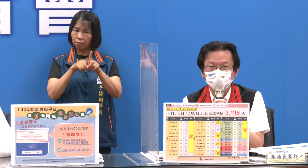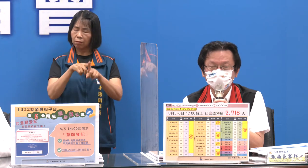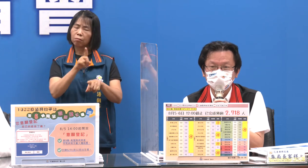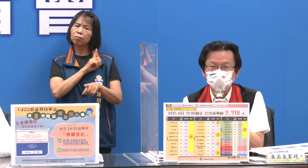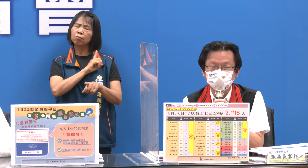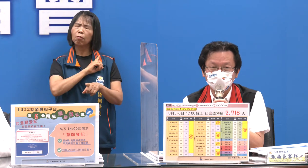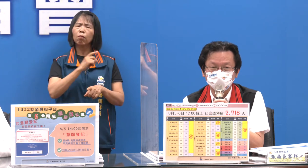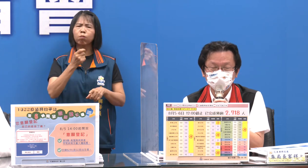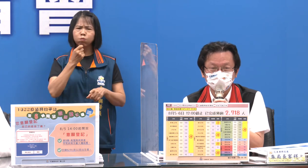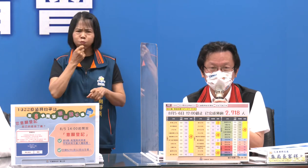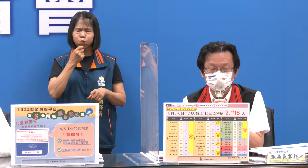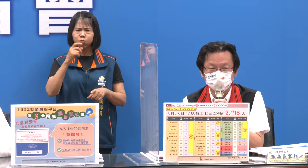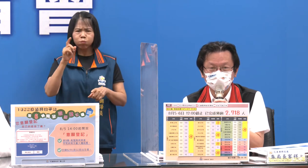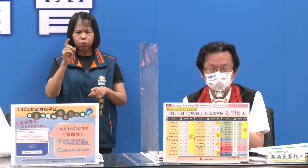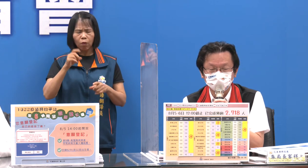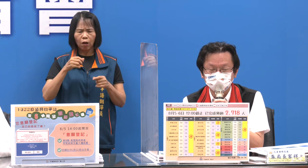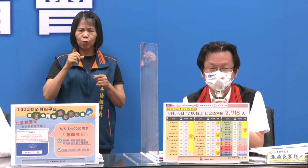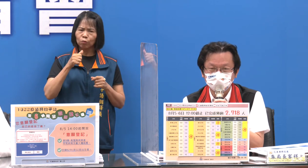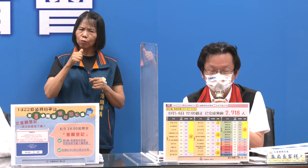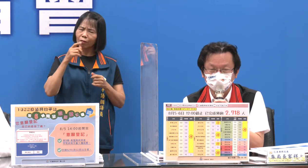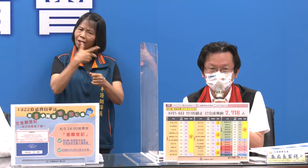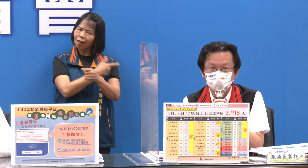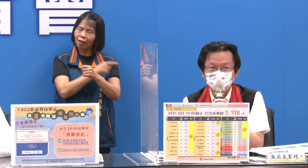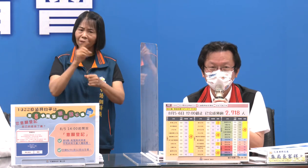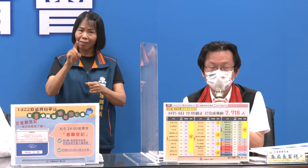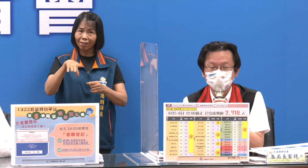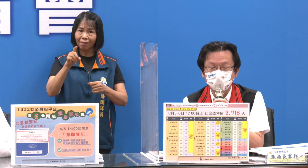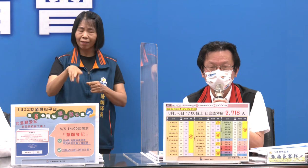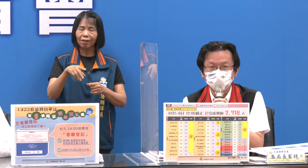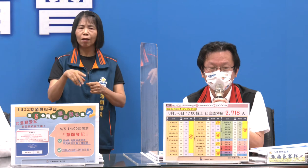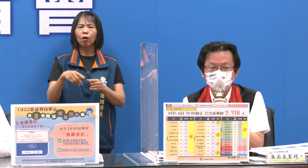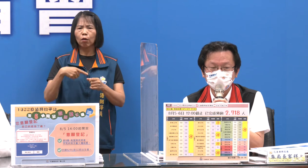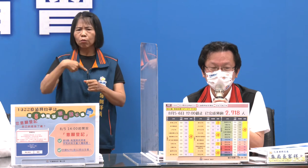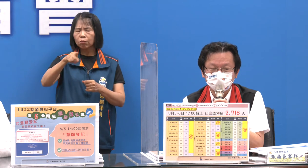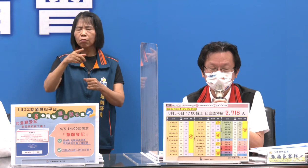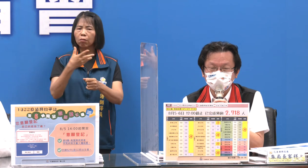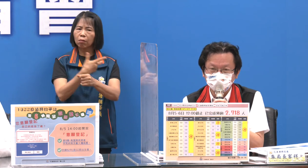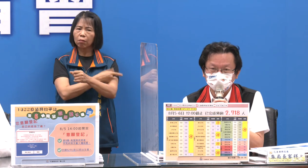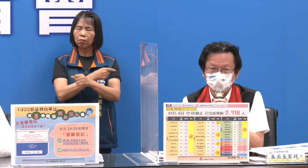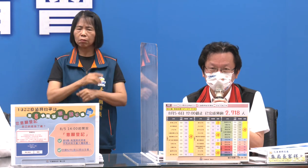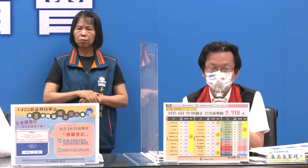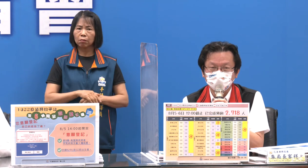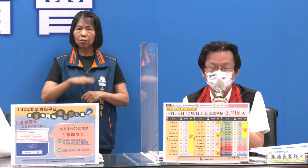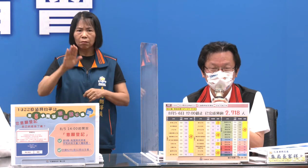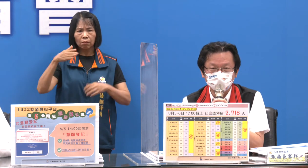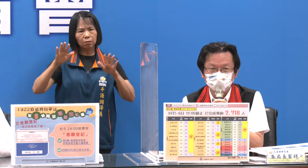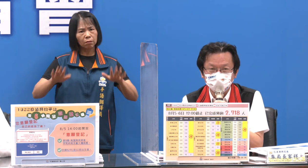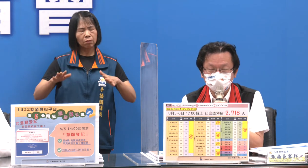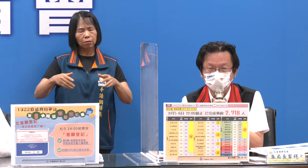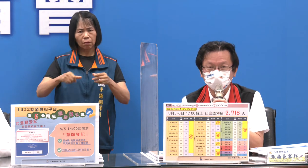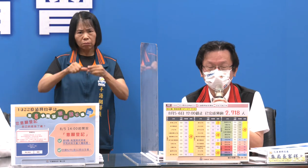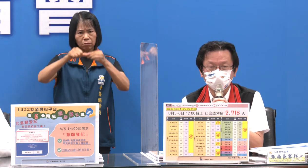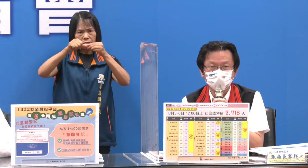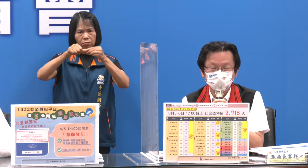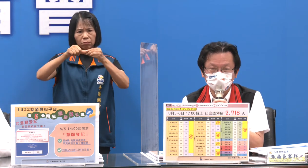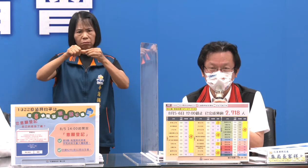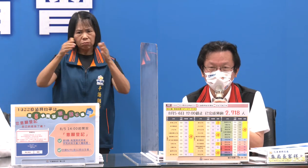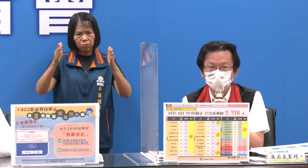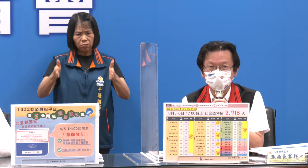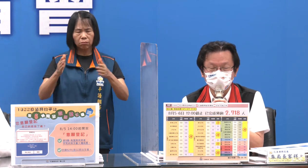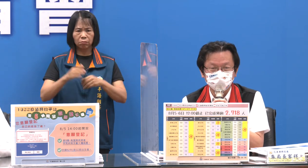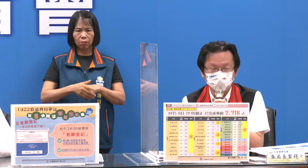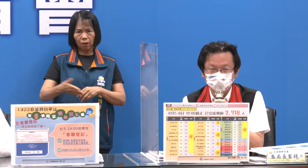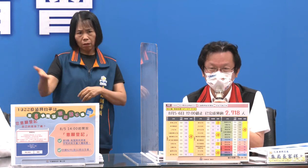愿去你想要去的医疗院所去做接种。但是呢，这次第五轮发生了一个跟过